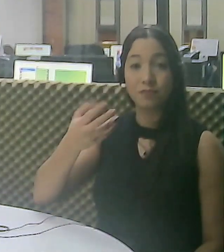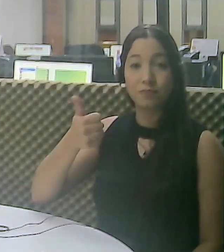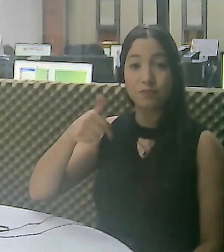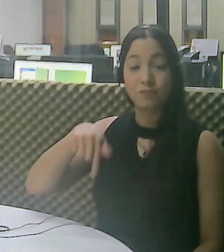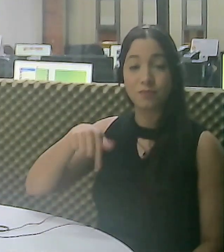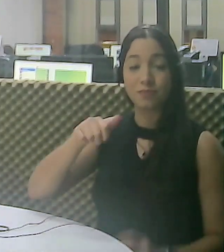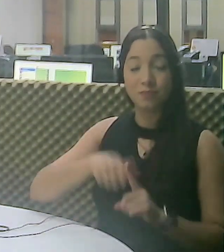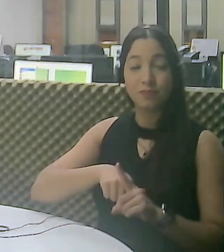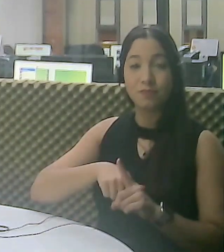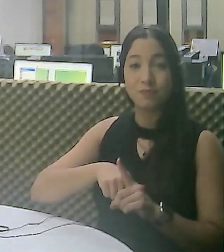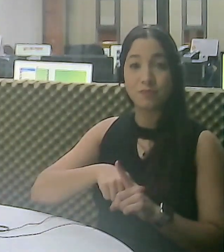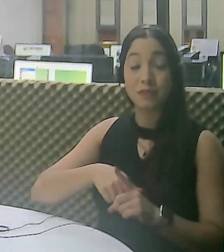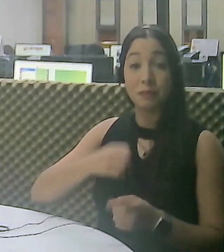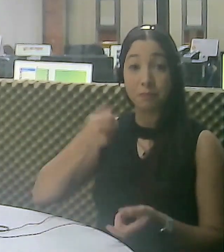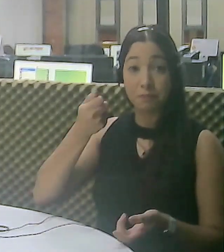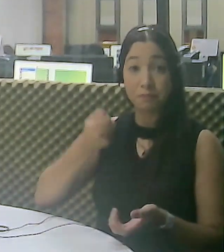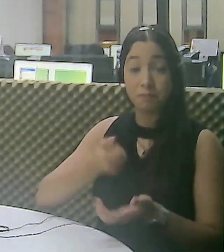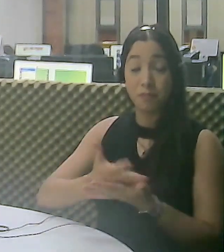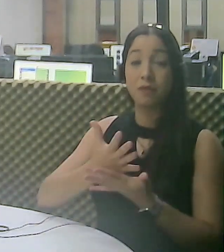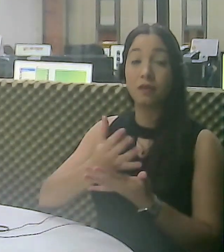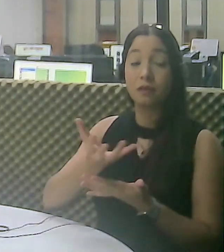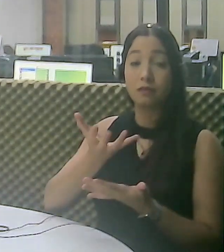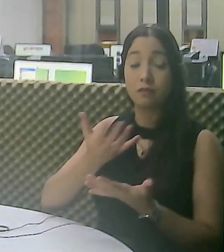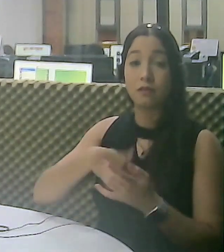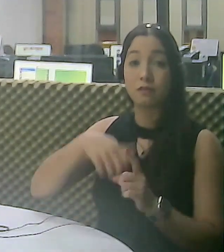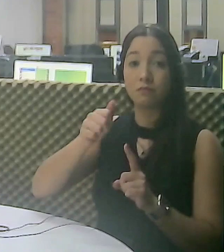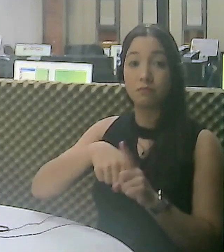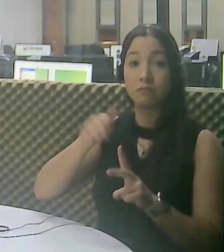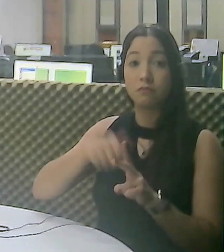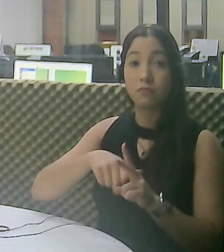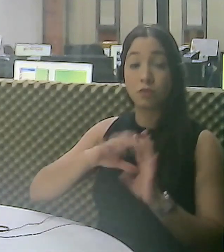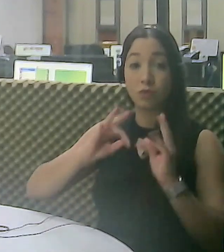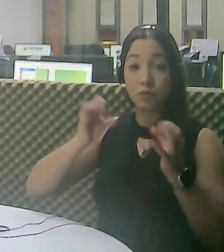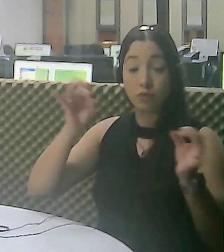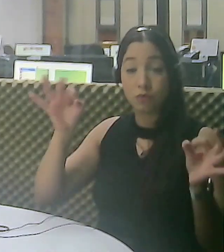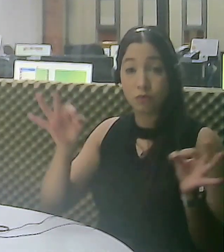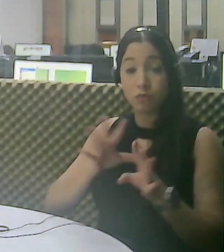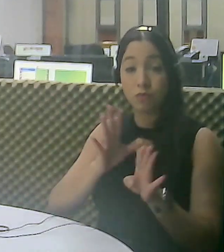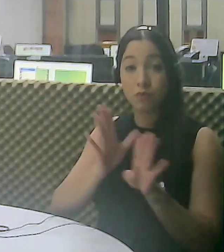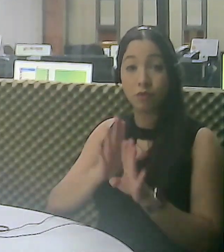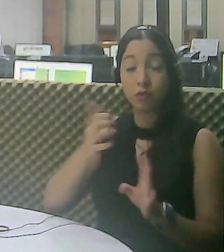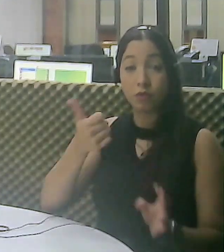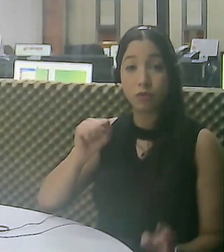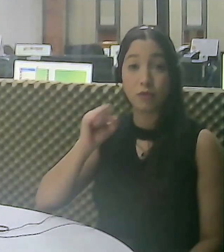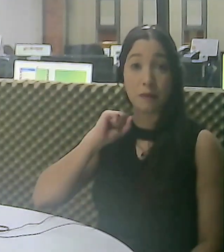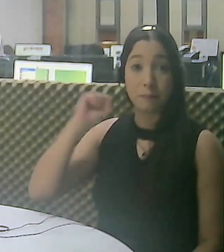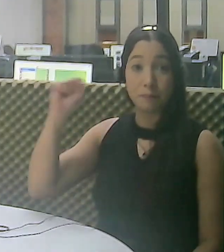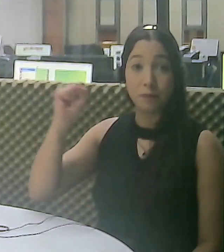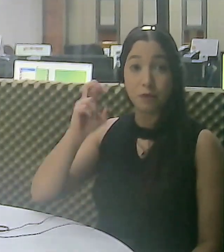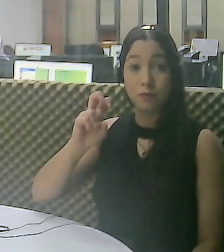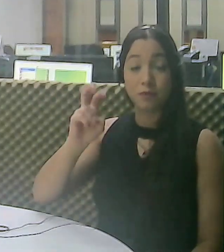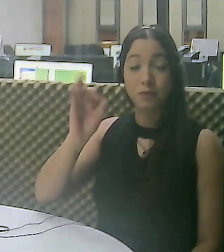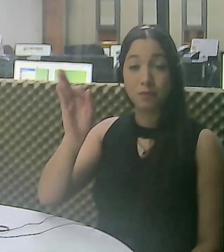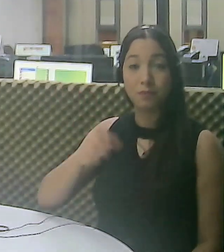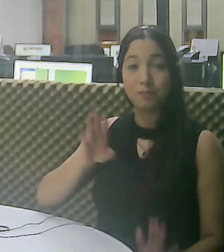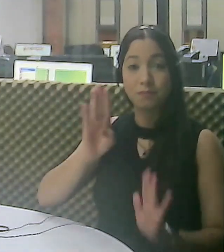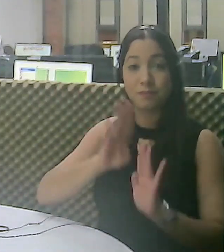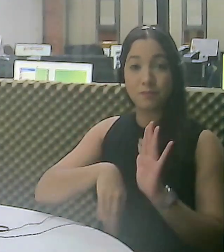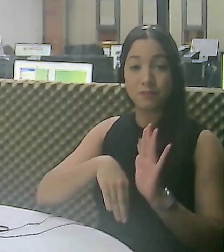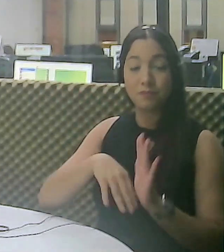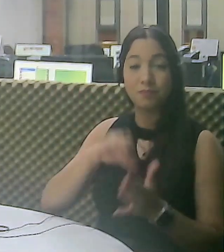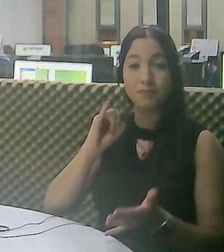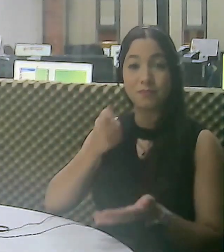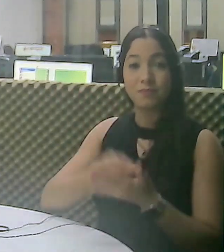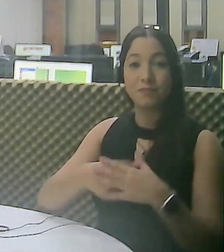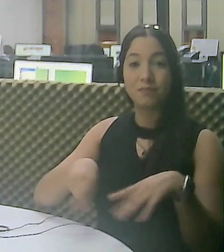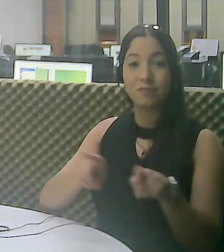quem quitar o Imposto Predial e Territorial Urbano de Uberlândia integralmente até 18 de abril terá 5% de desconto. O